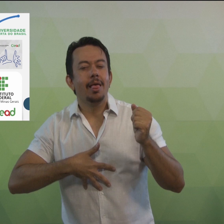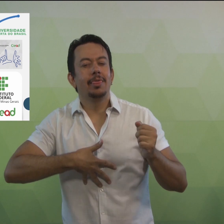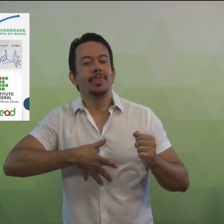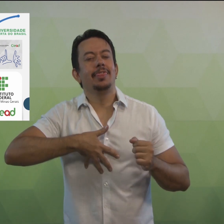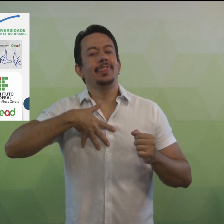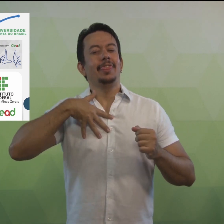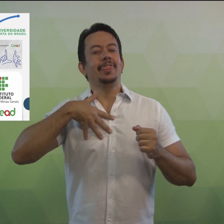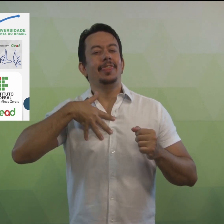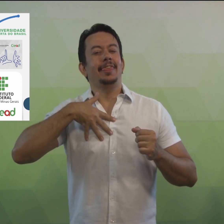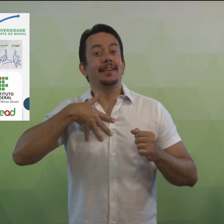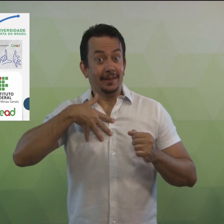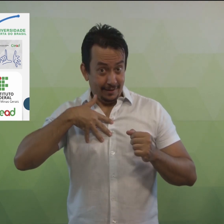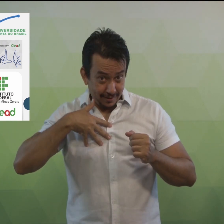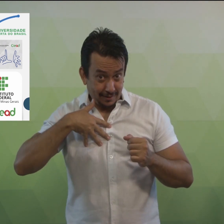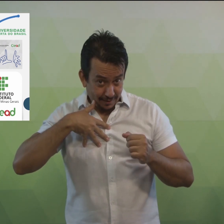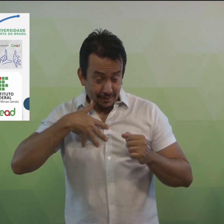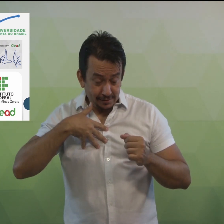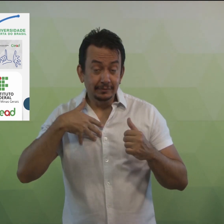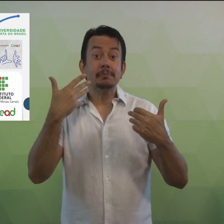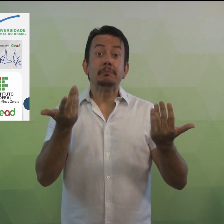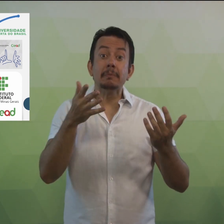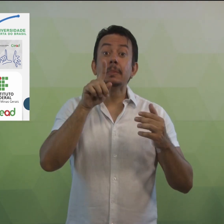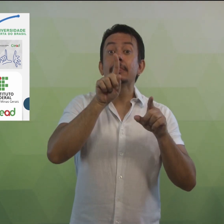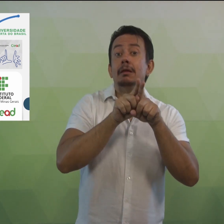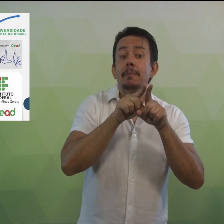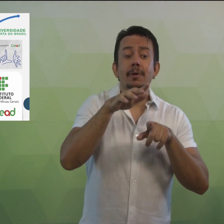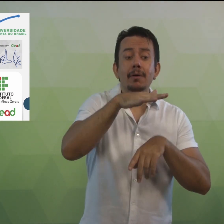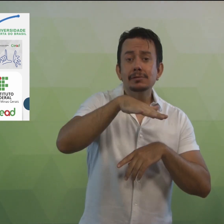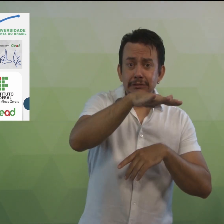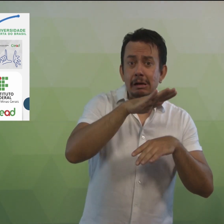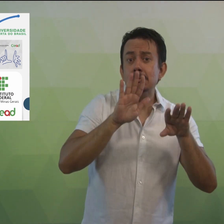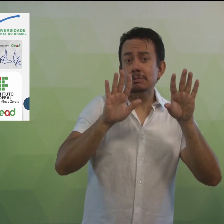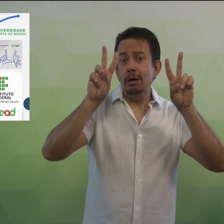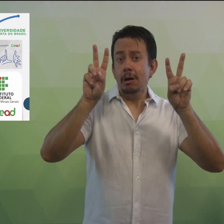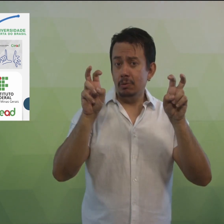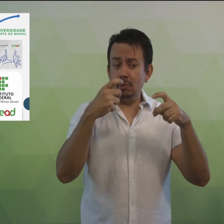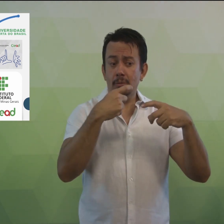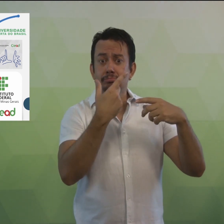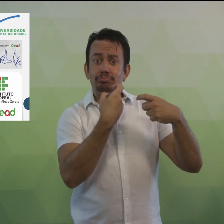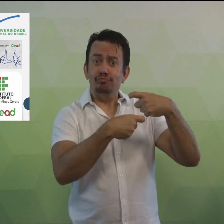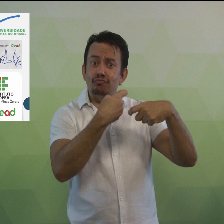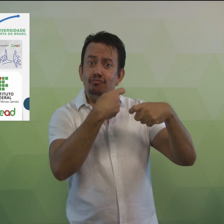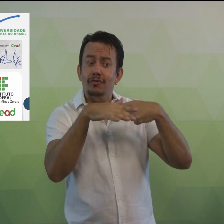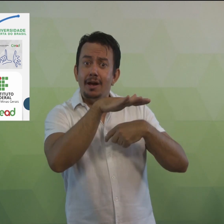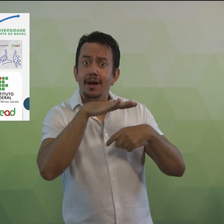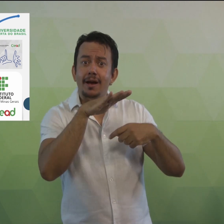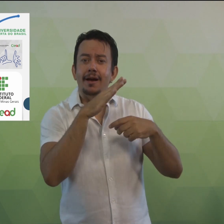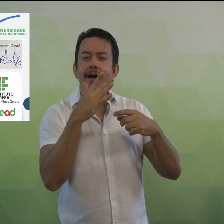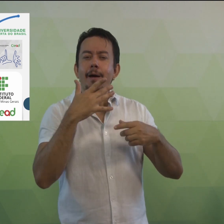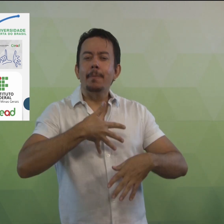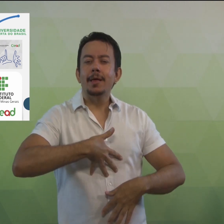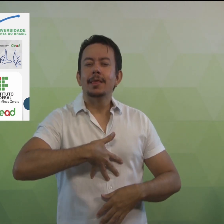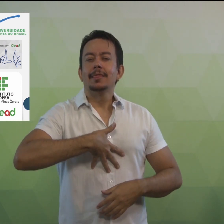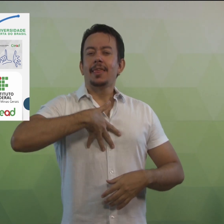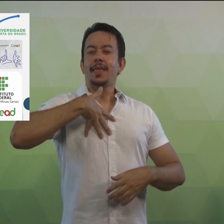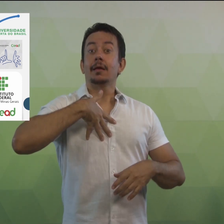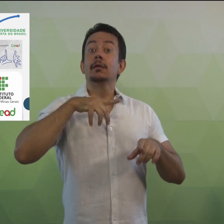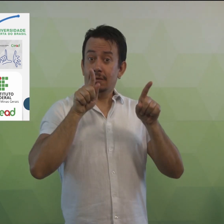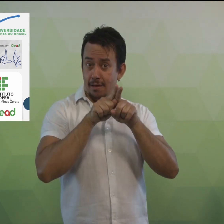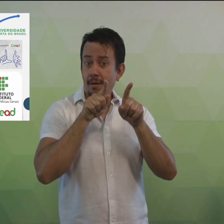nós conseguimos executar essa função, o nosso corpo mostra para a gente que essa tarefa